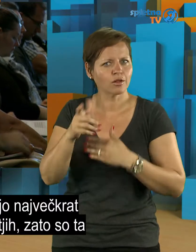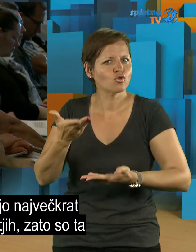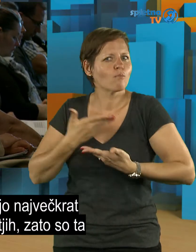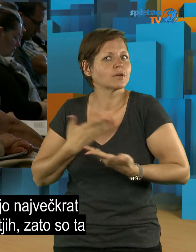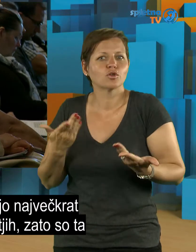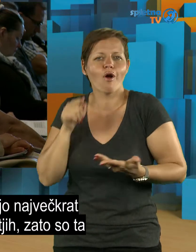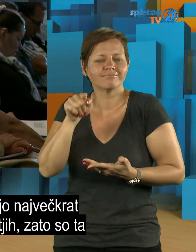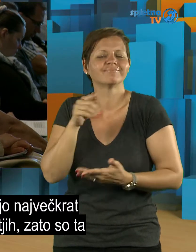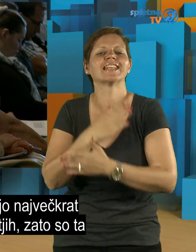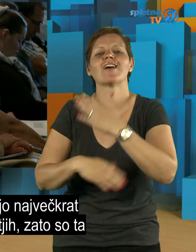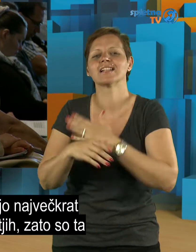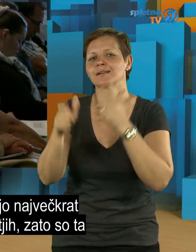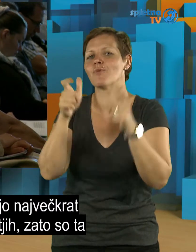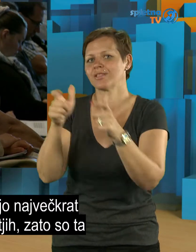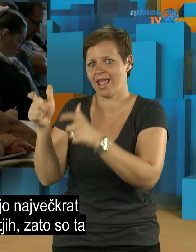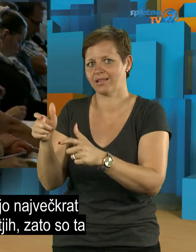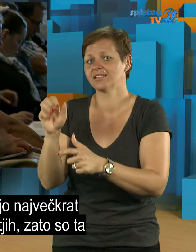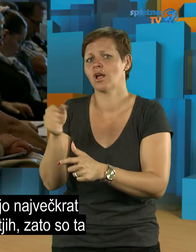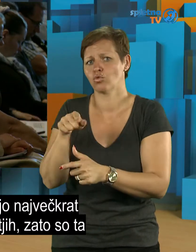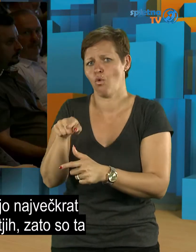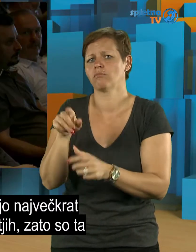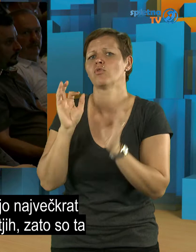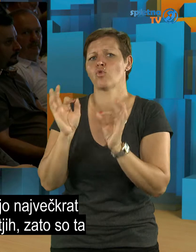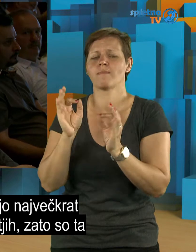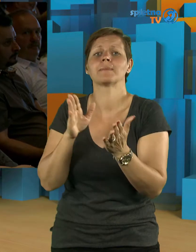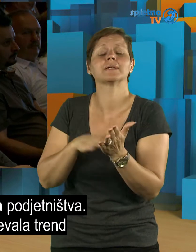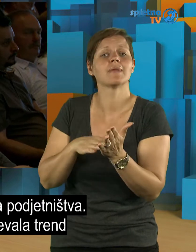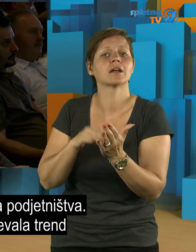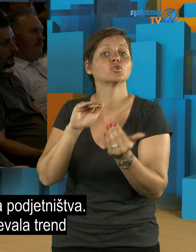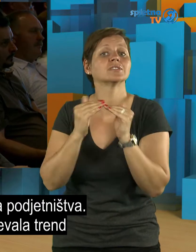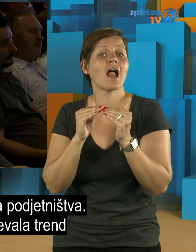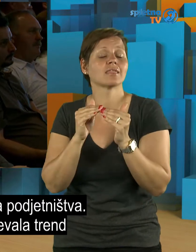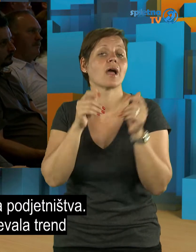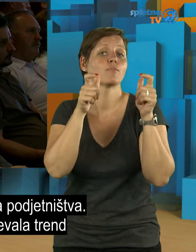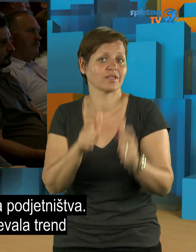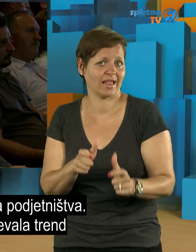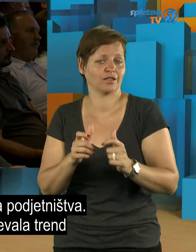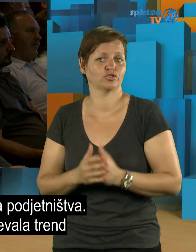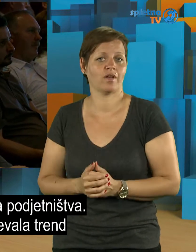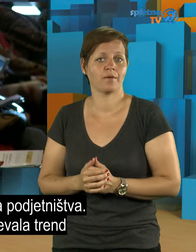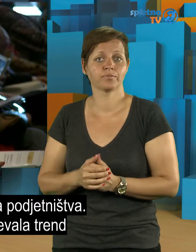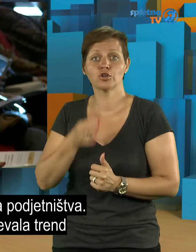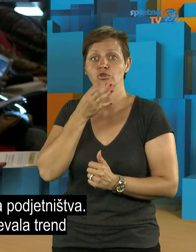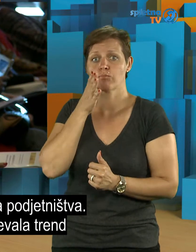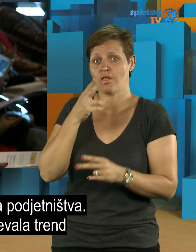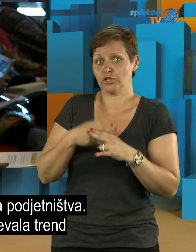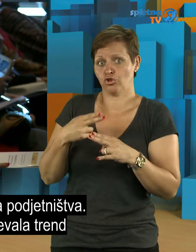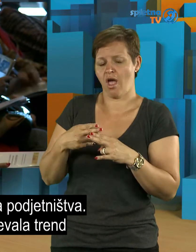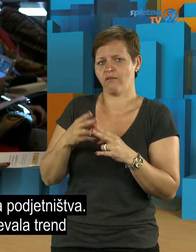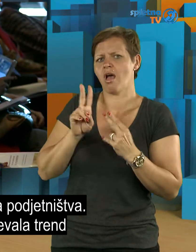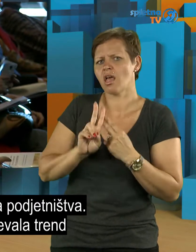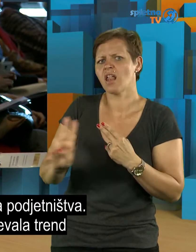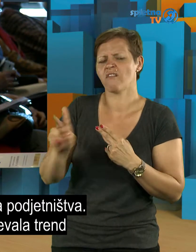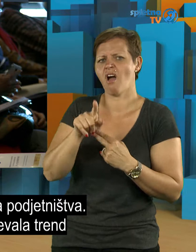Priložnost invalidi dobijo največkrat prav v invalidskih podjetjih, zato so ta dober primer socialnega podjetništva. Če bo